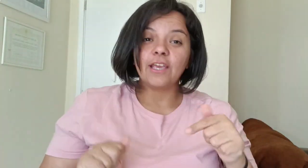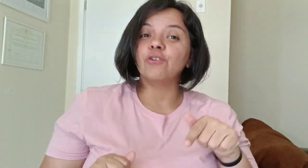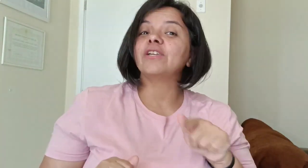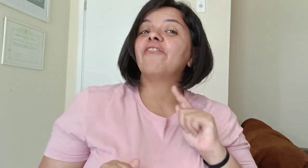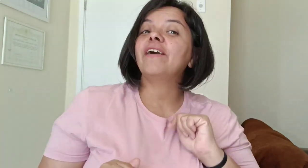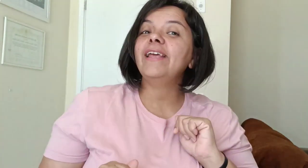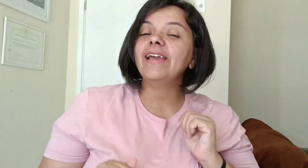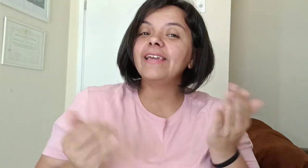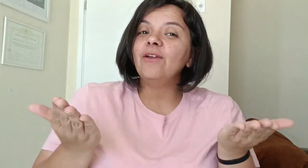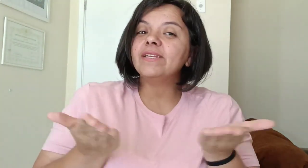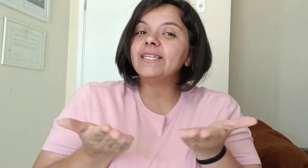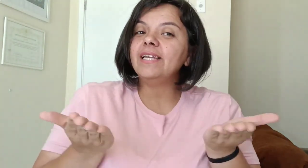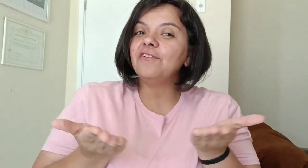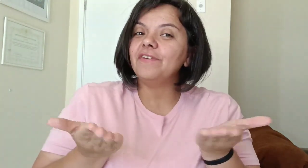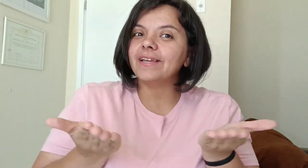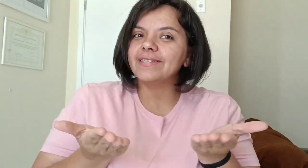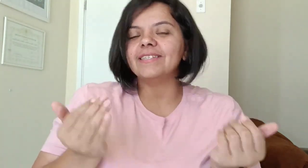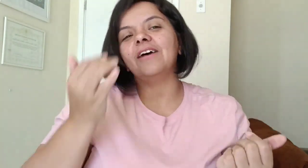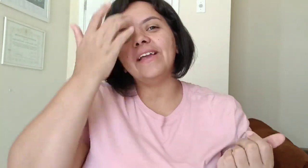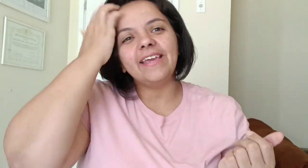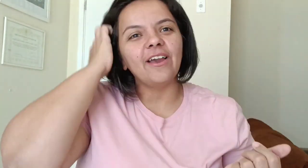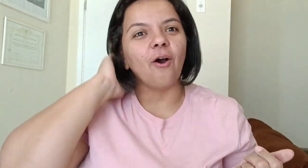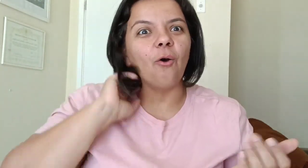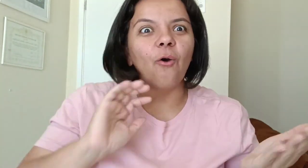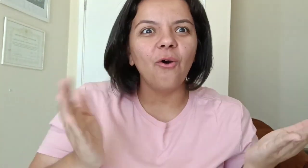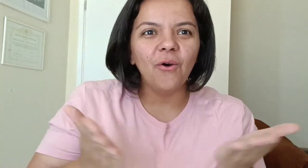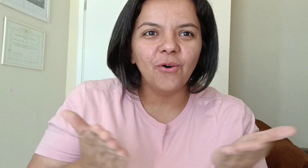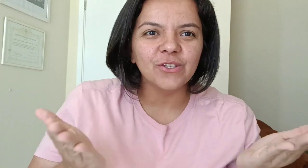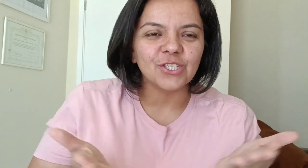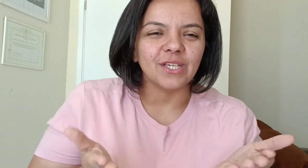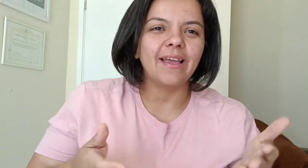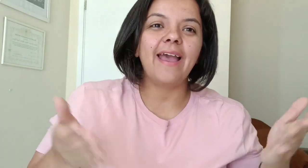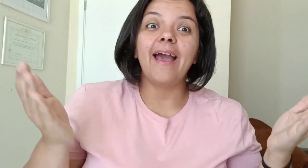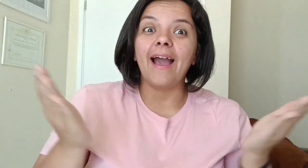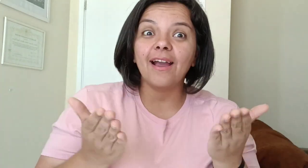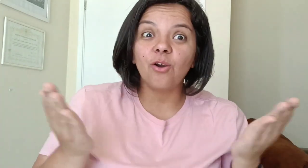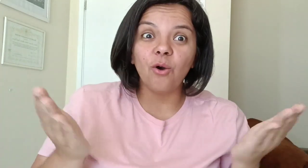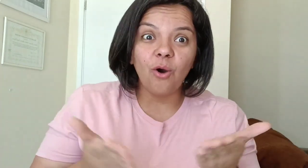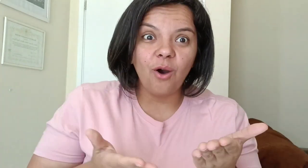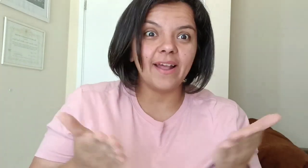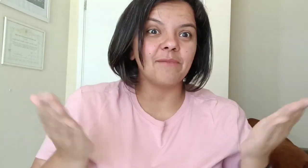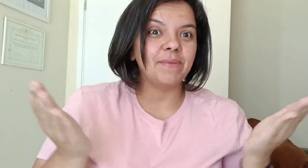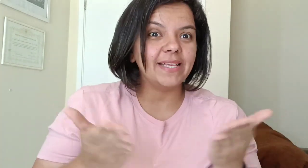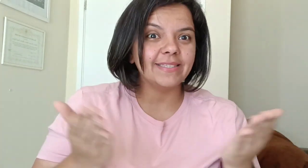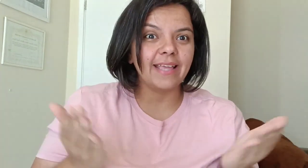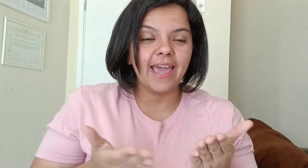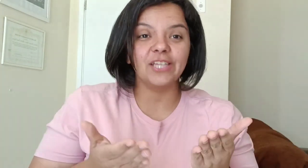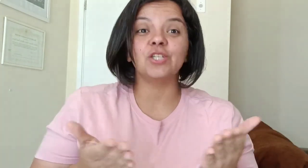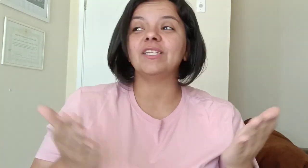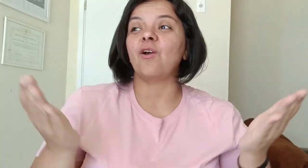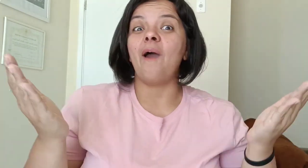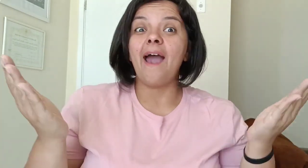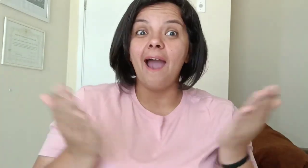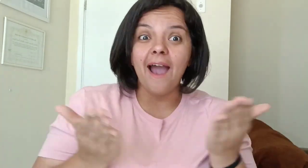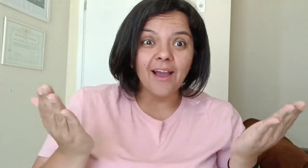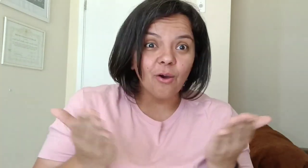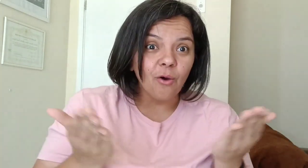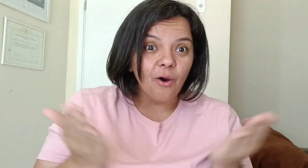eu já falei aqui o que significa esse sinal aqui, ó. Hoje, agora, presente. Então, assim, ó.